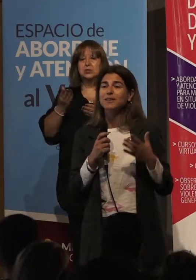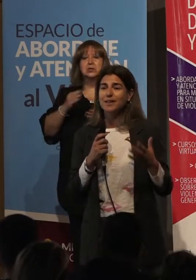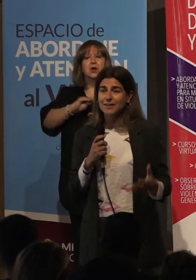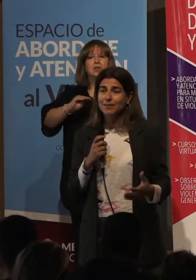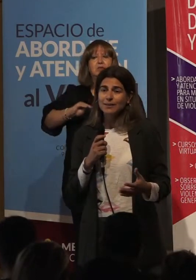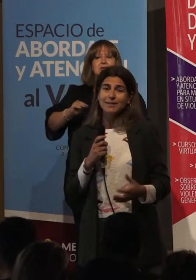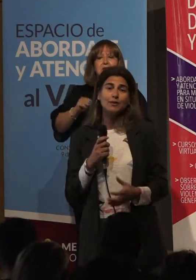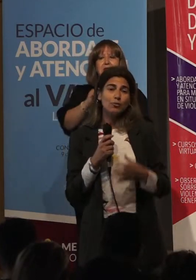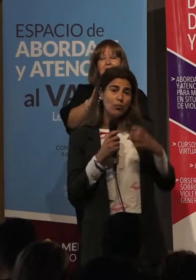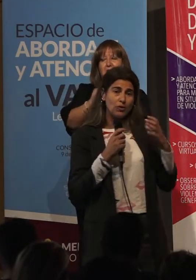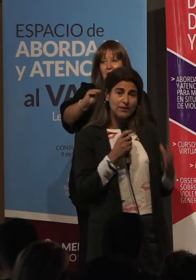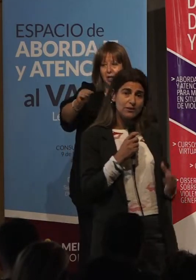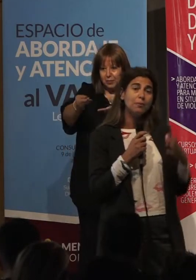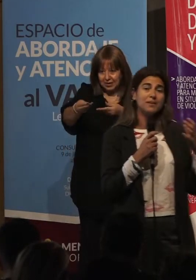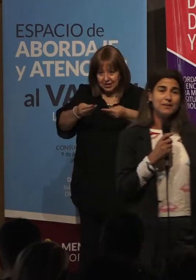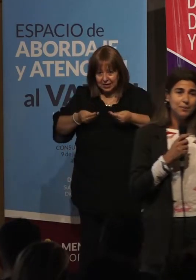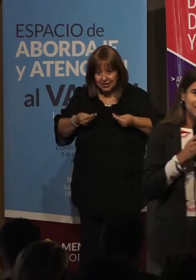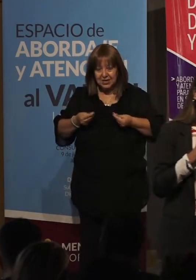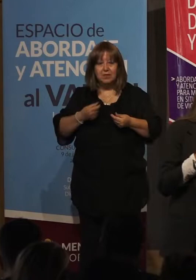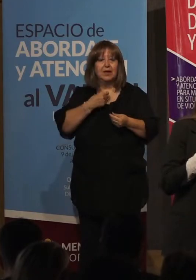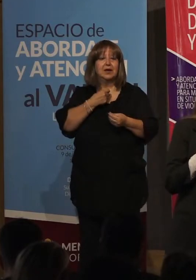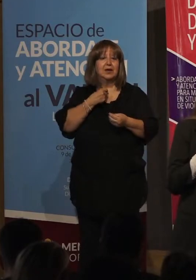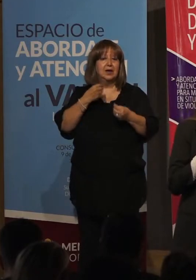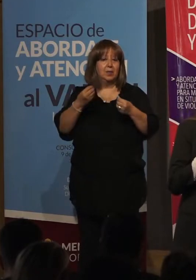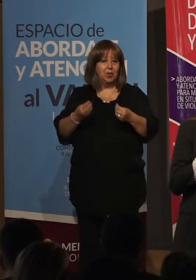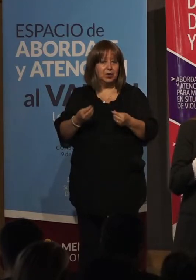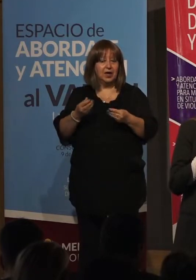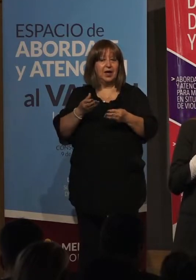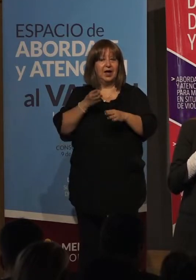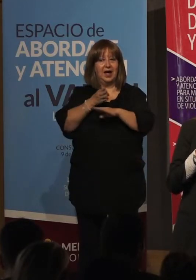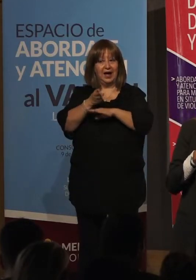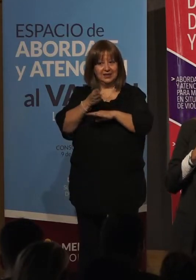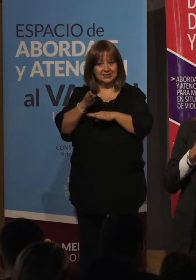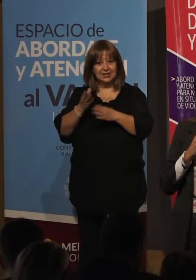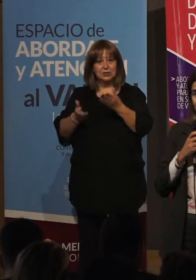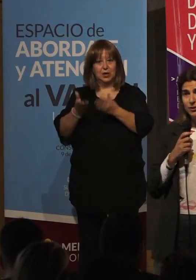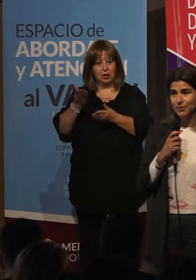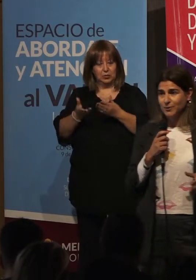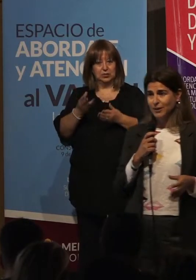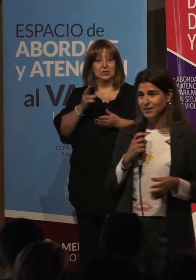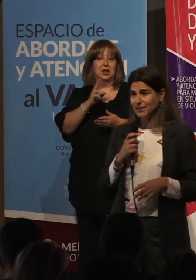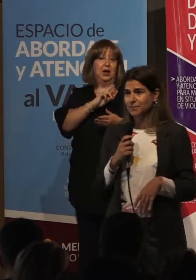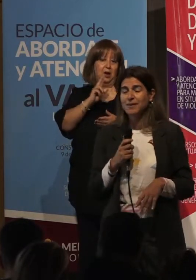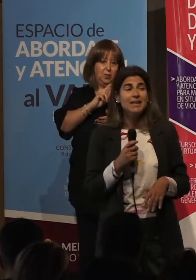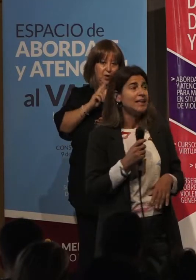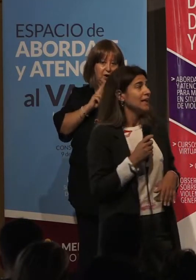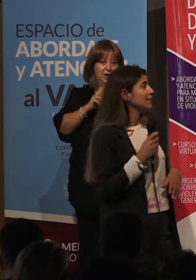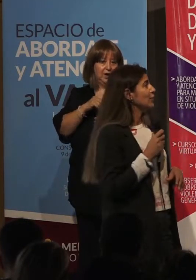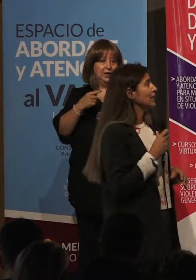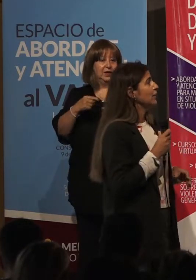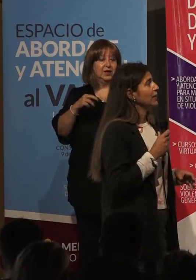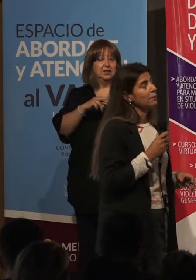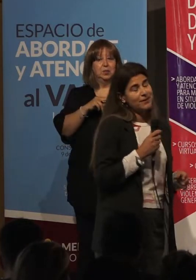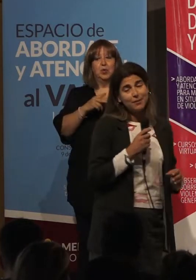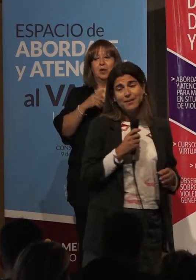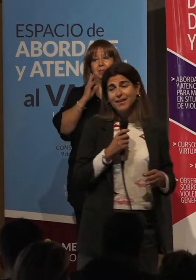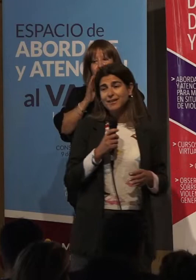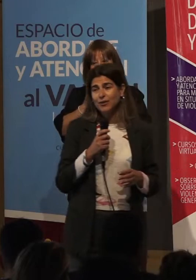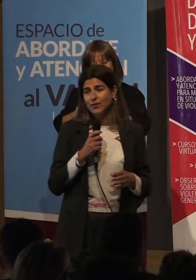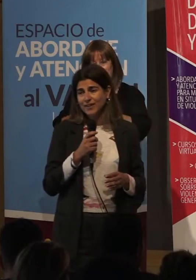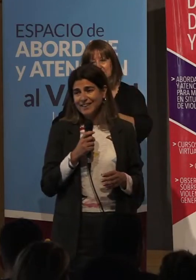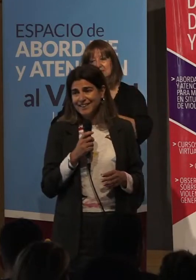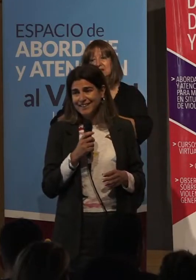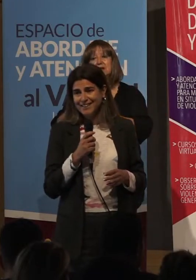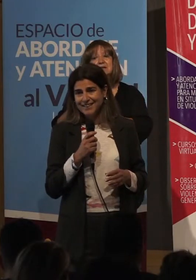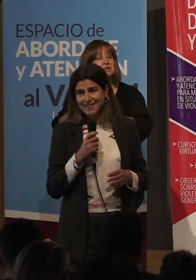oficina administrativa que tiene como vocación principal el acceso a la justicia de las mujeres que están en situación de violencia. Entonces les voy a poner el